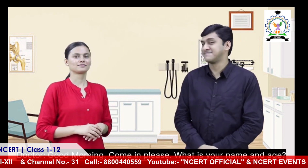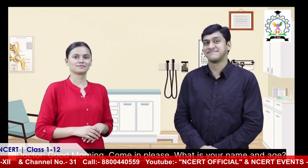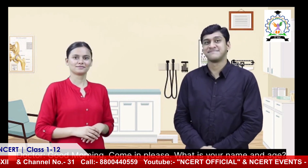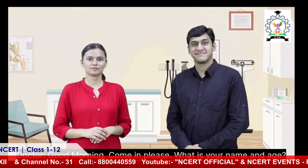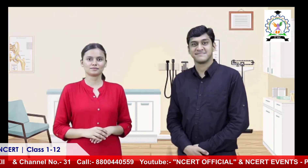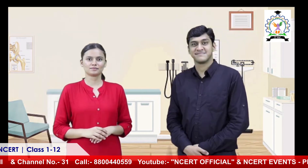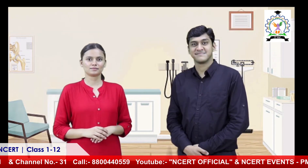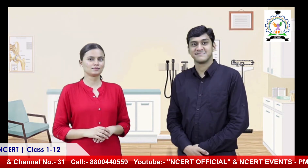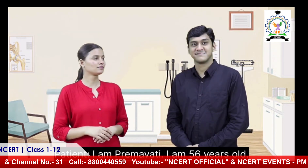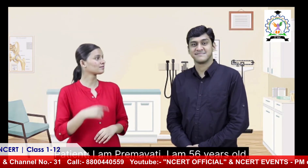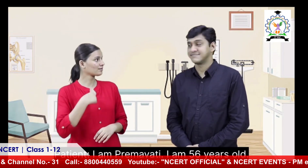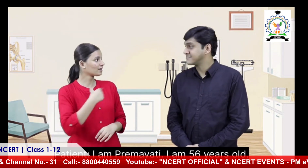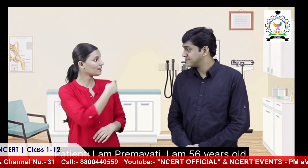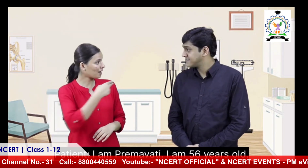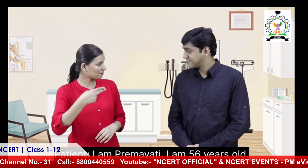बताइए प्लीज़।